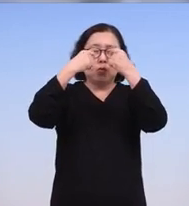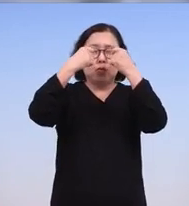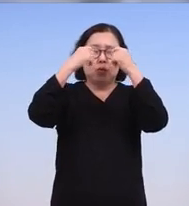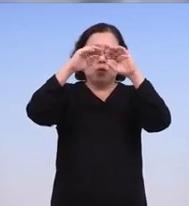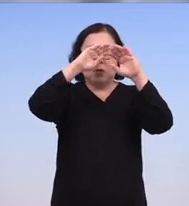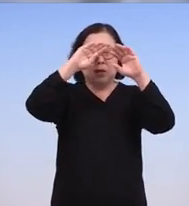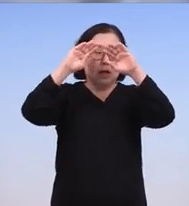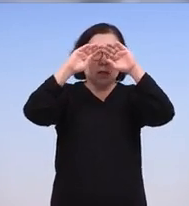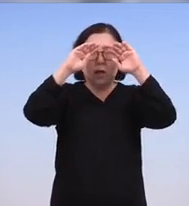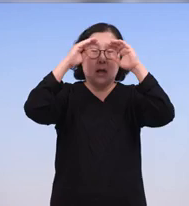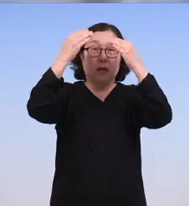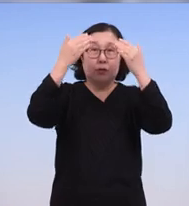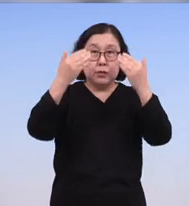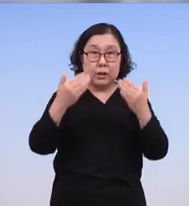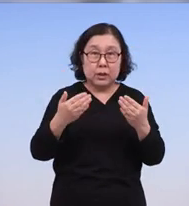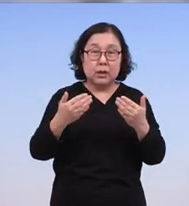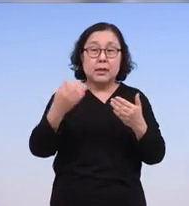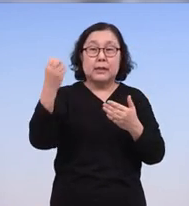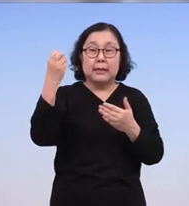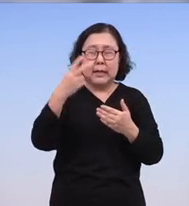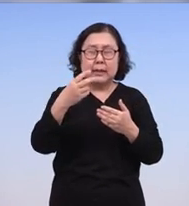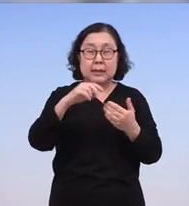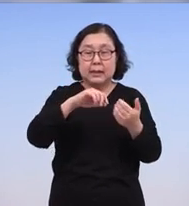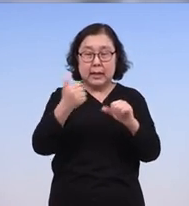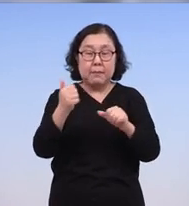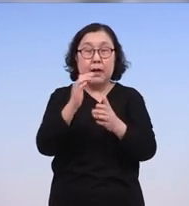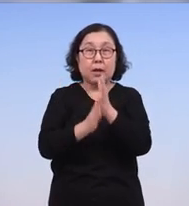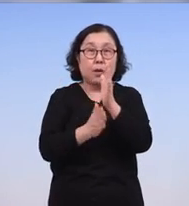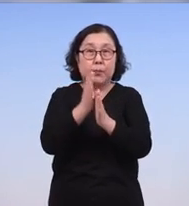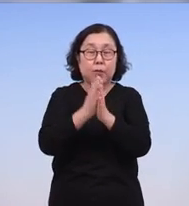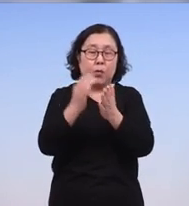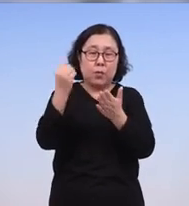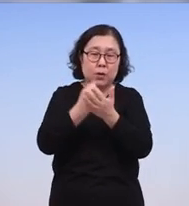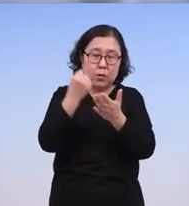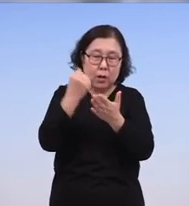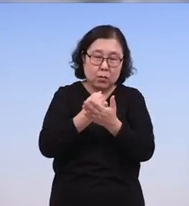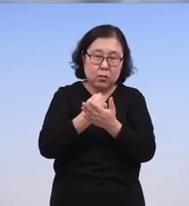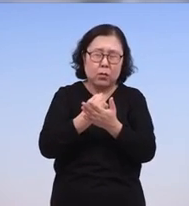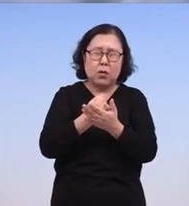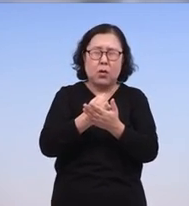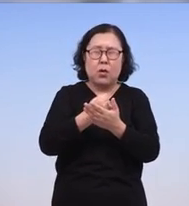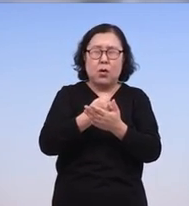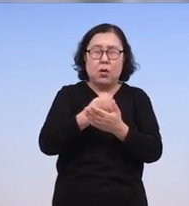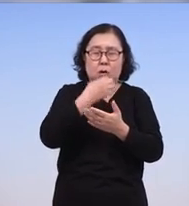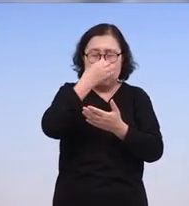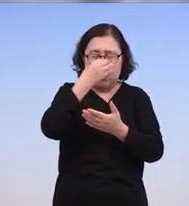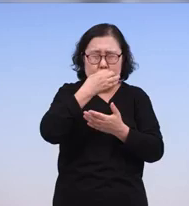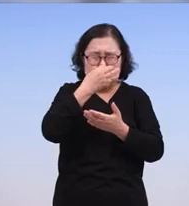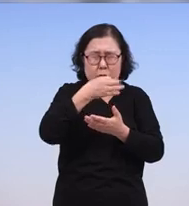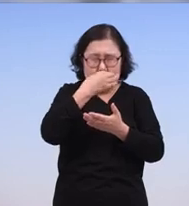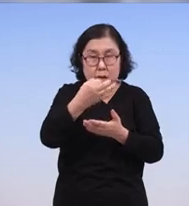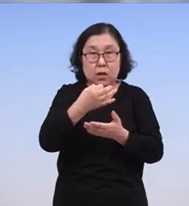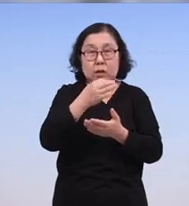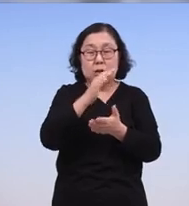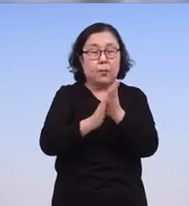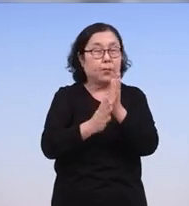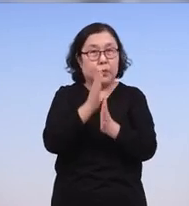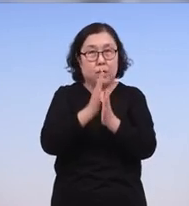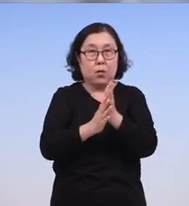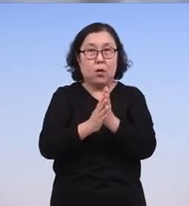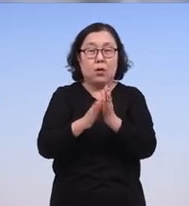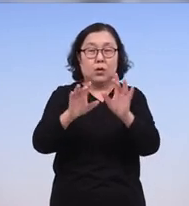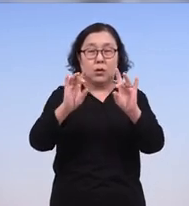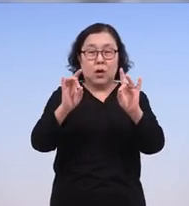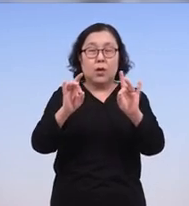모든 눈물을 그 눈에서 닦아주시니 다시는 사망이 없고 애통하는 것이나 곡하는 것이나 아픈 것이 다시 있지